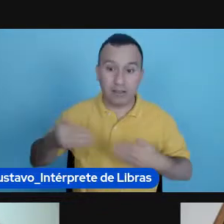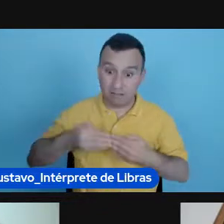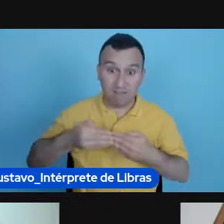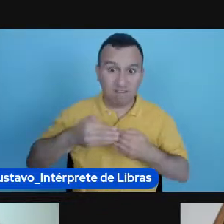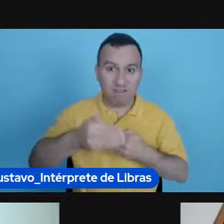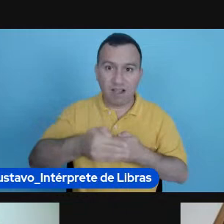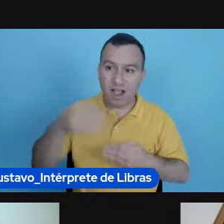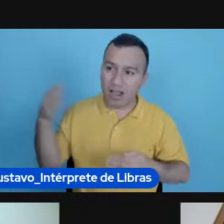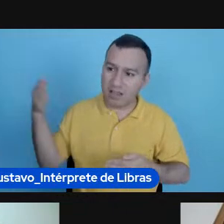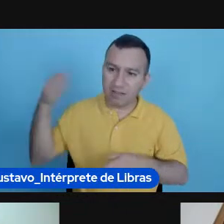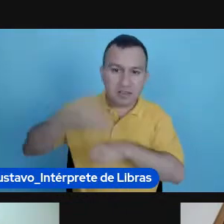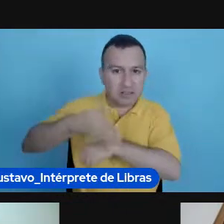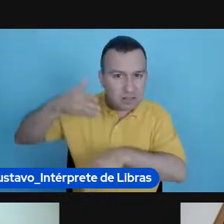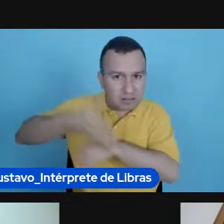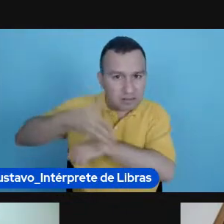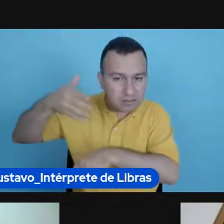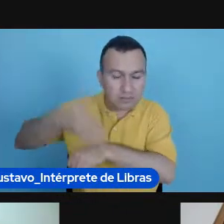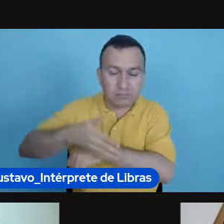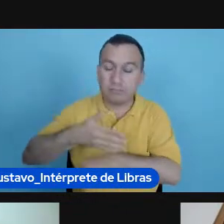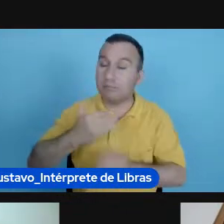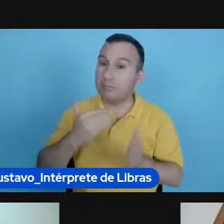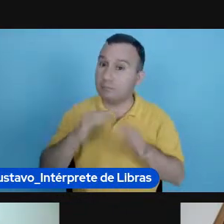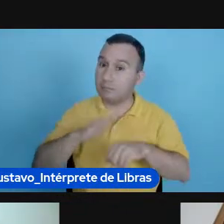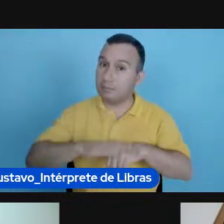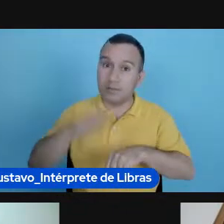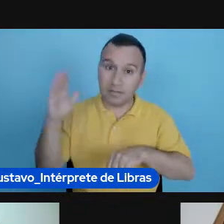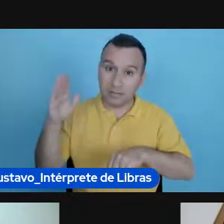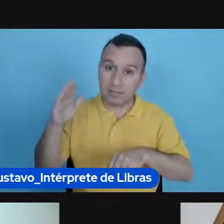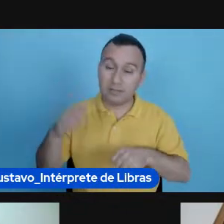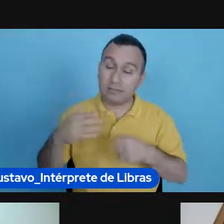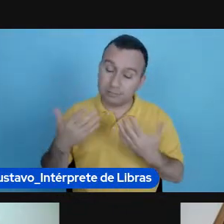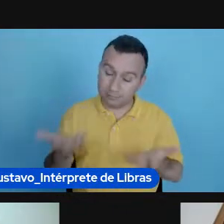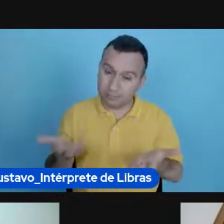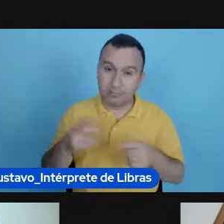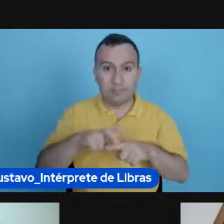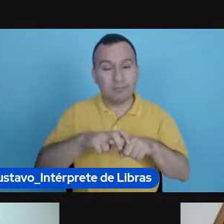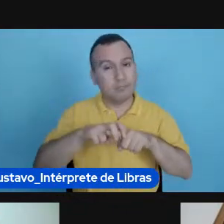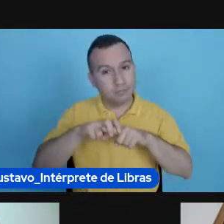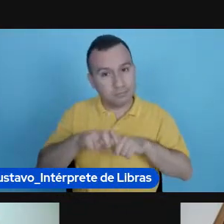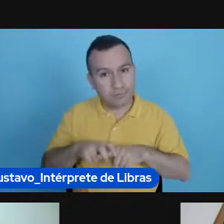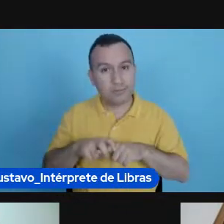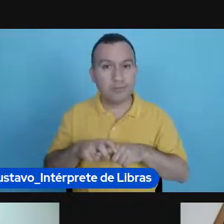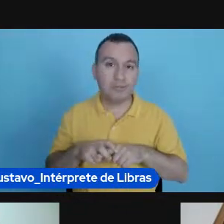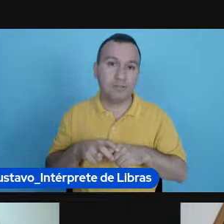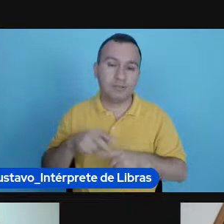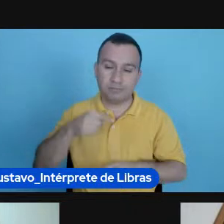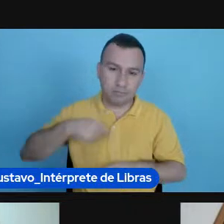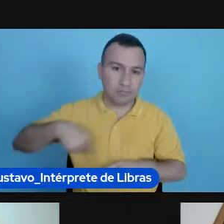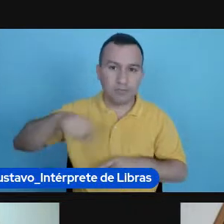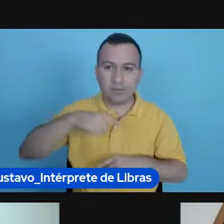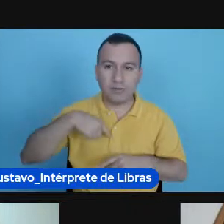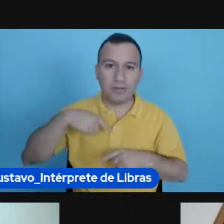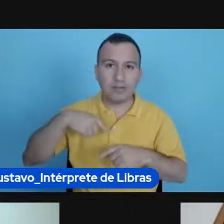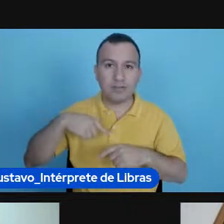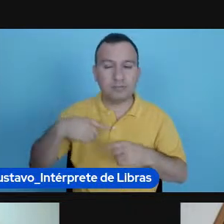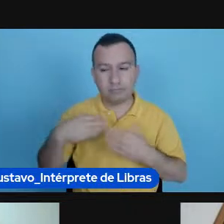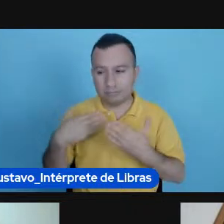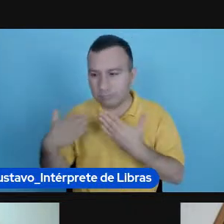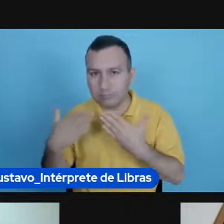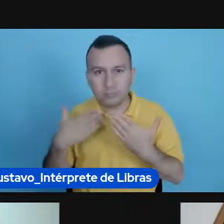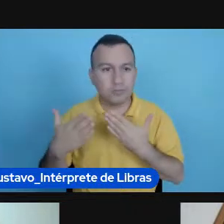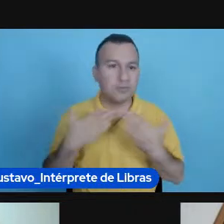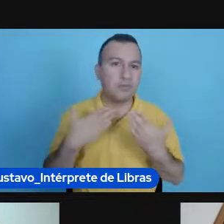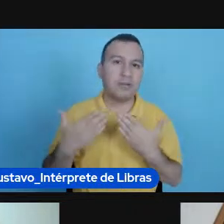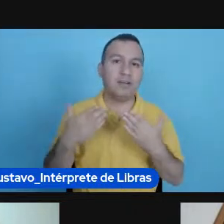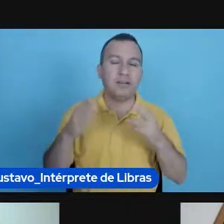essa conversa, e é por isso que a gente tem feito, né, esses momentos e, enfim, trouxemos